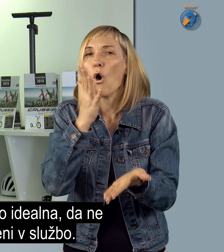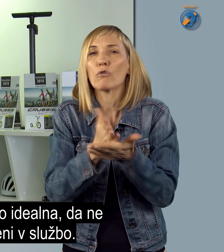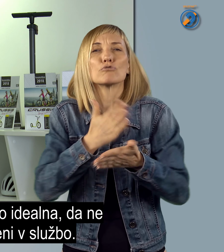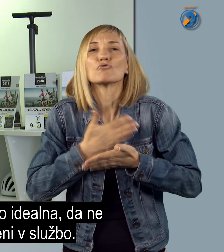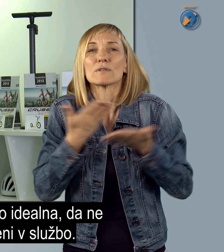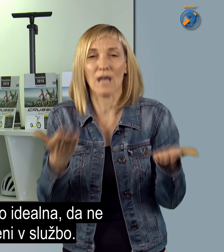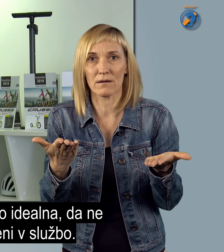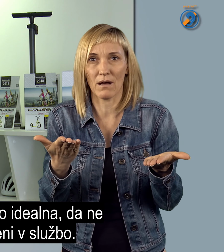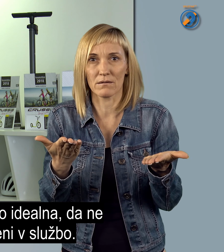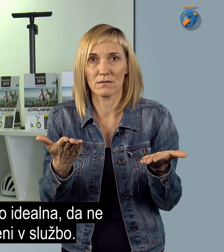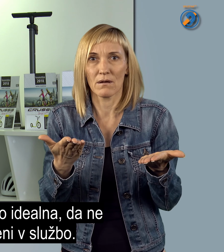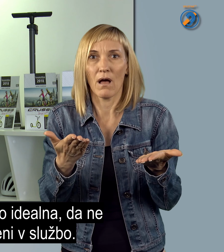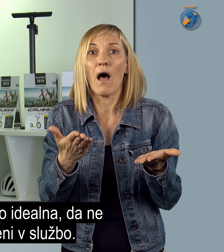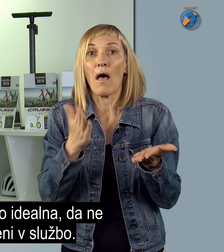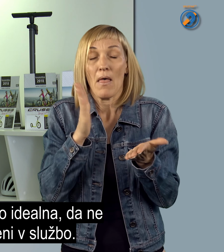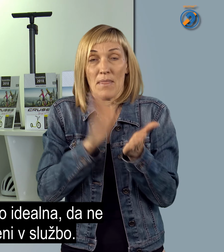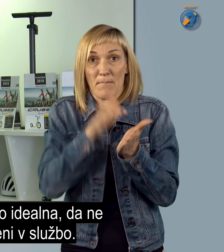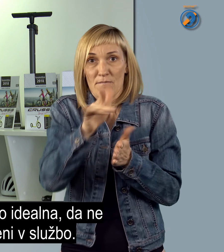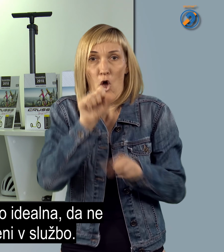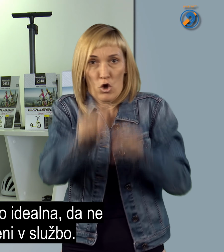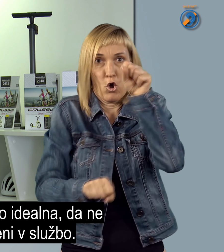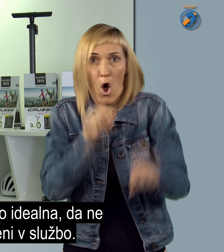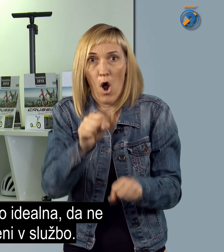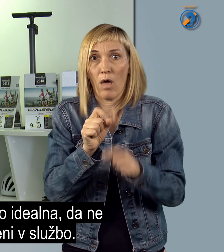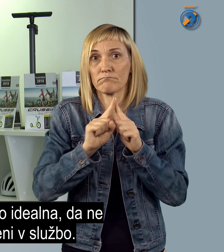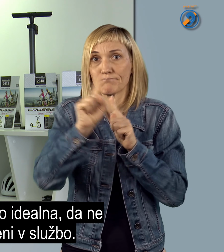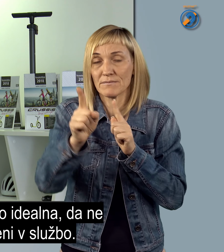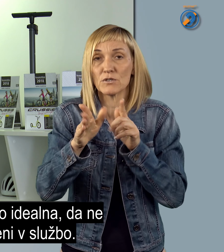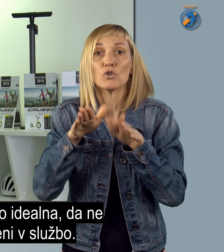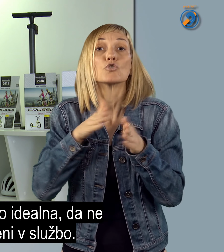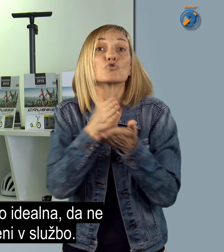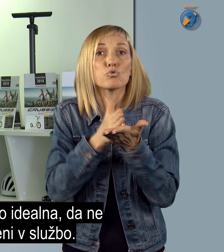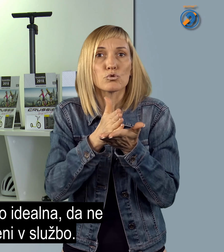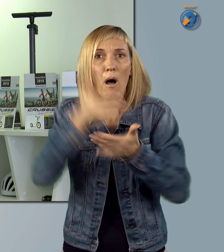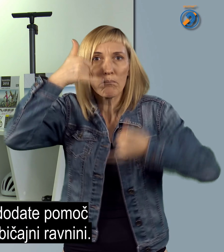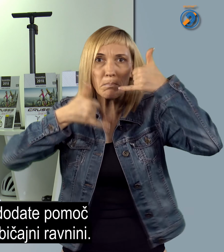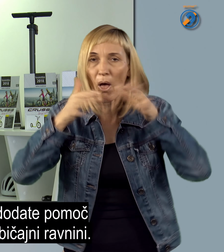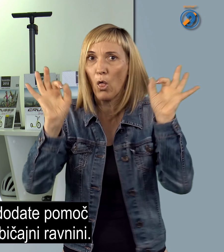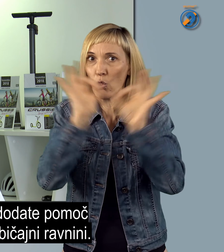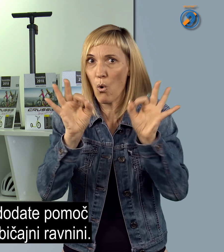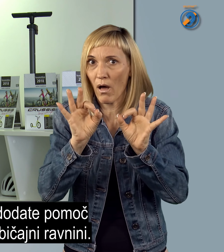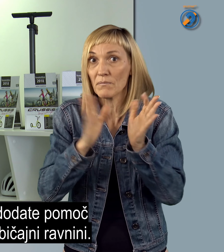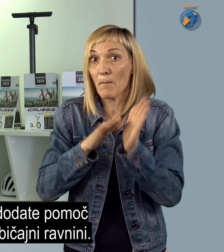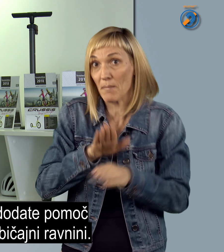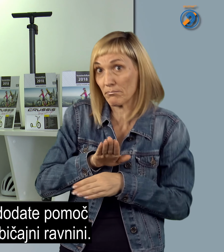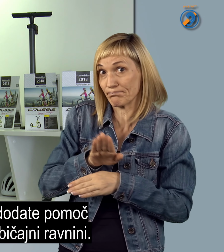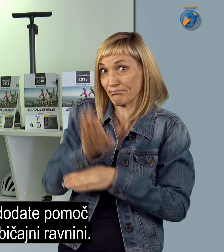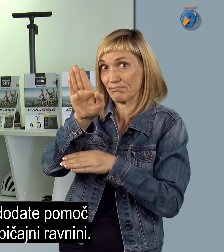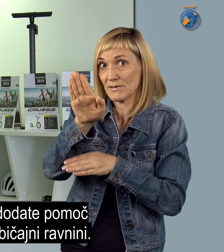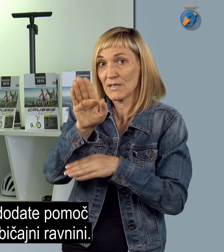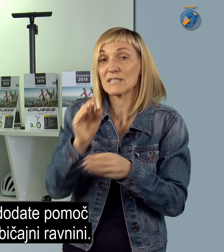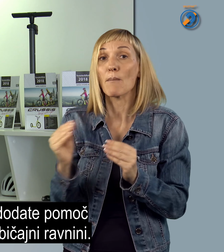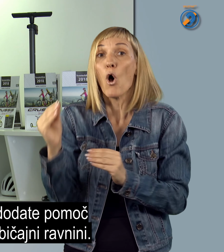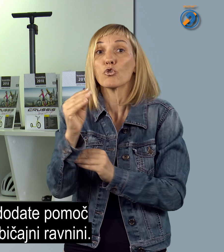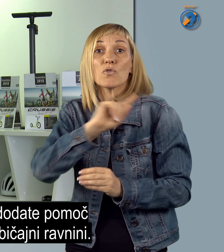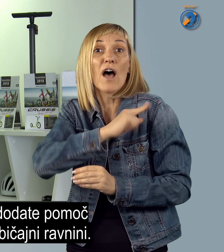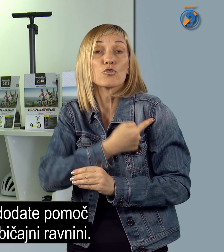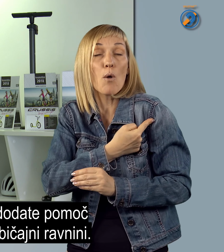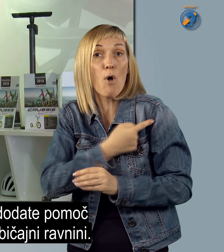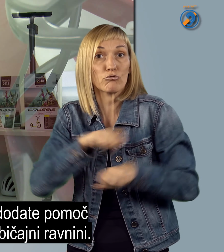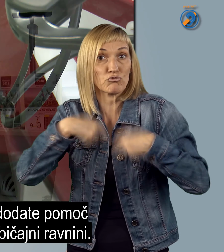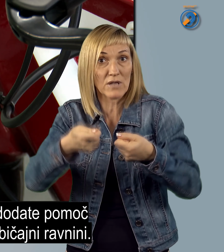idealna zato, ker recimo, da ne pridete prepoteni v službo, v klance dodate samo pomoč in vozite kot po